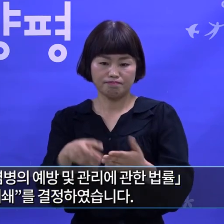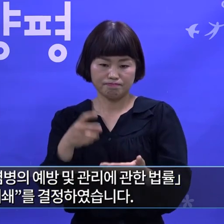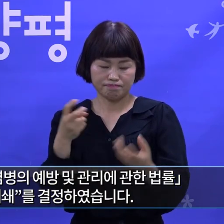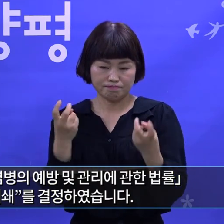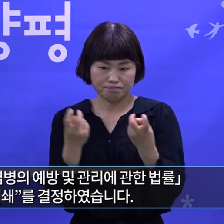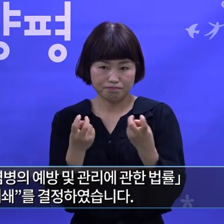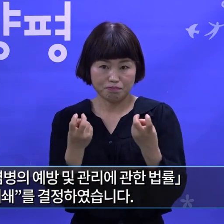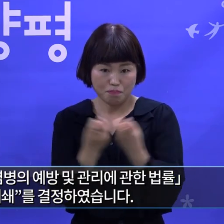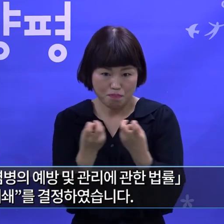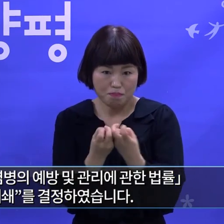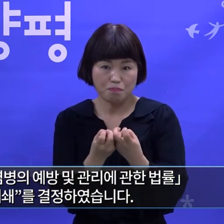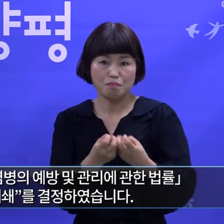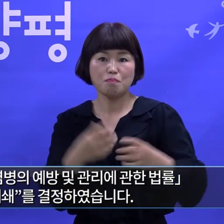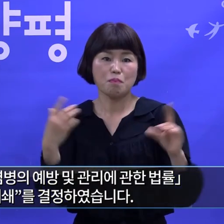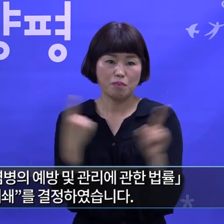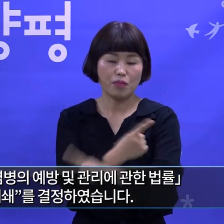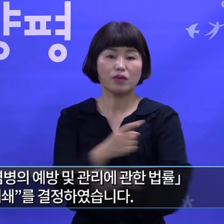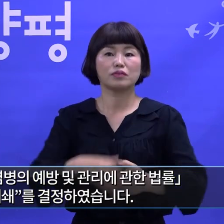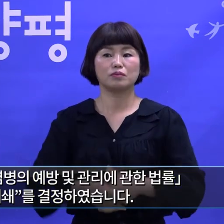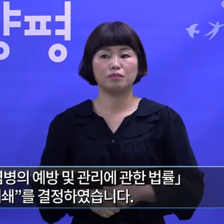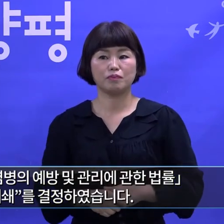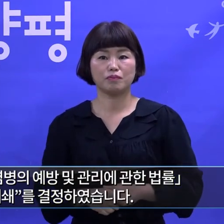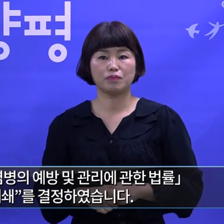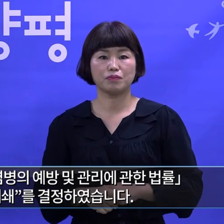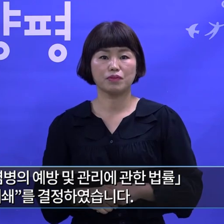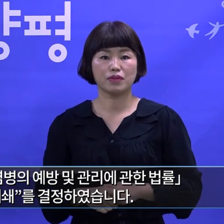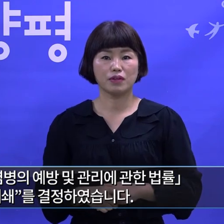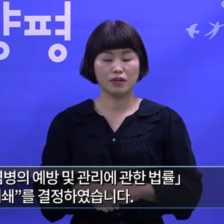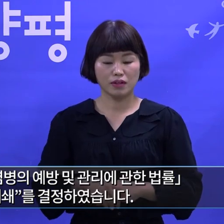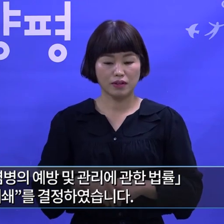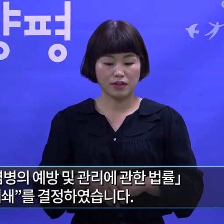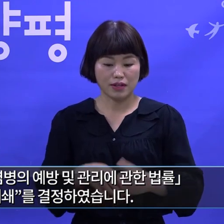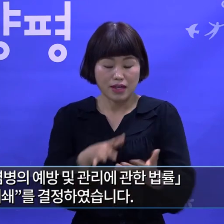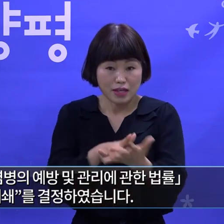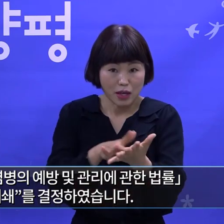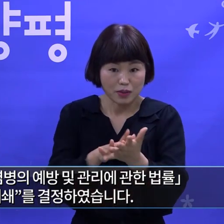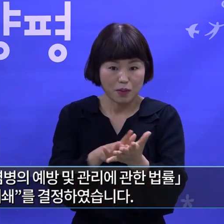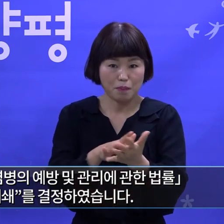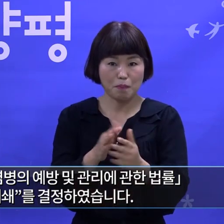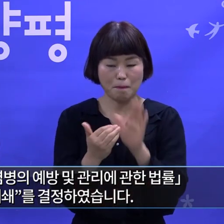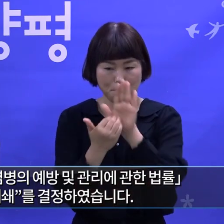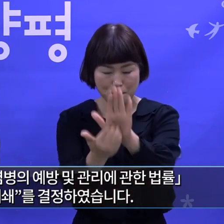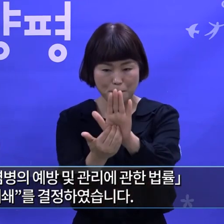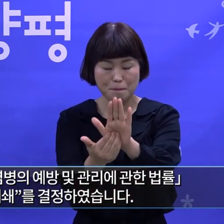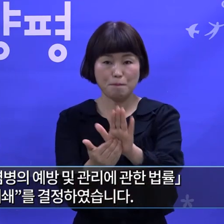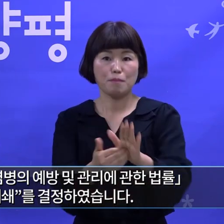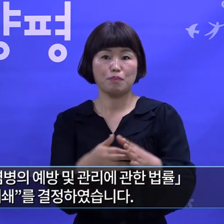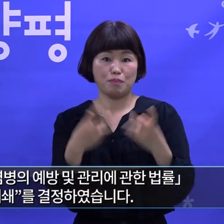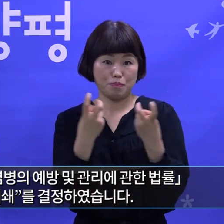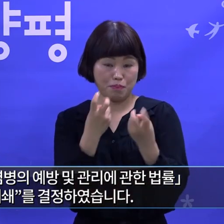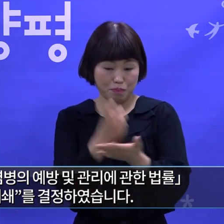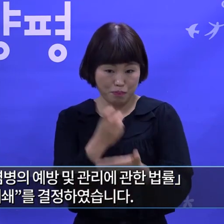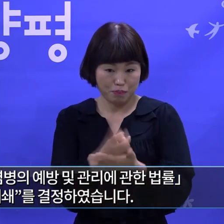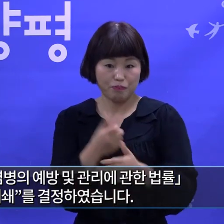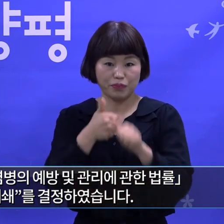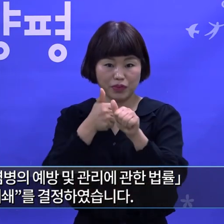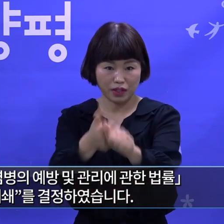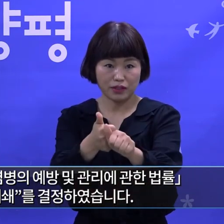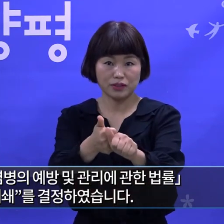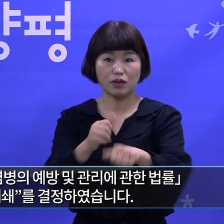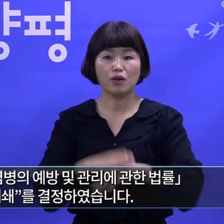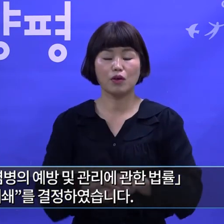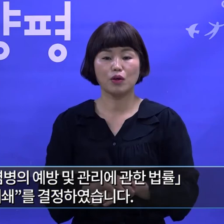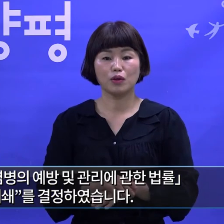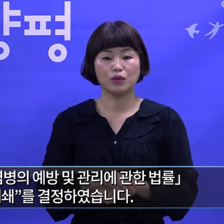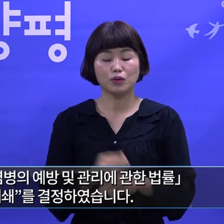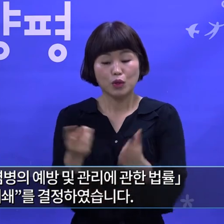감염병의 예방 및 관리에 관한 법률 제49조 제1항에 의거하여 두물머리 일대를